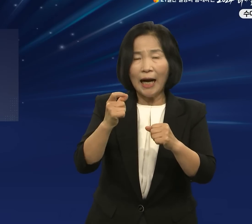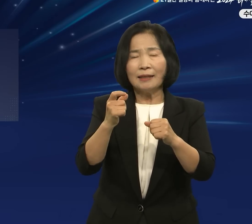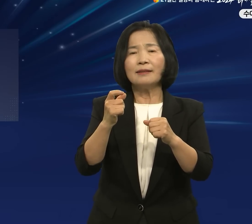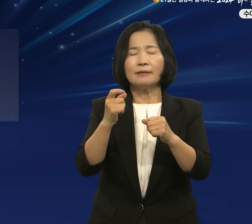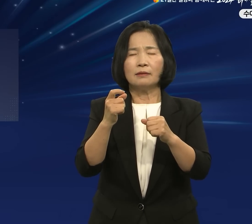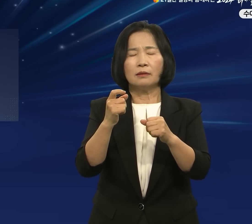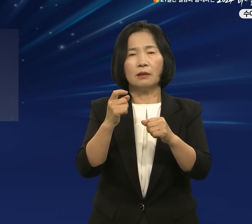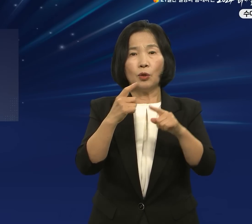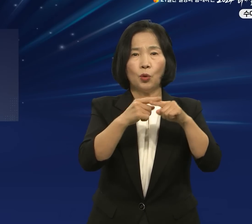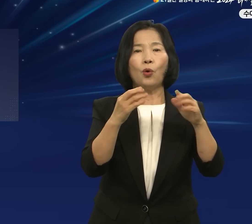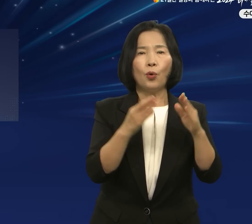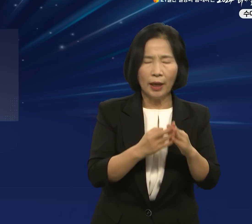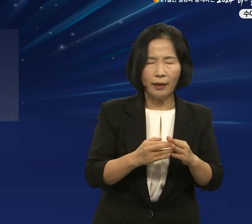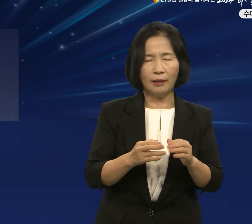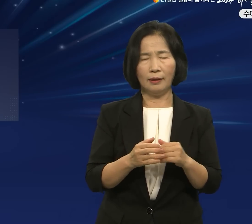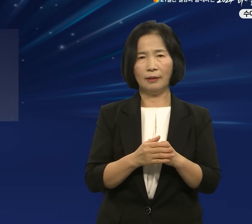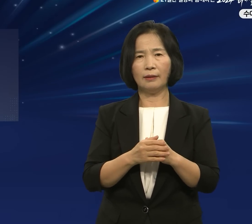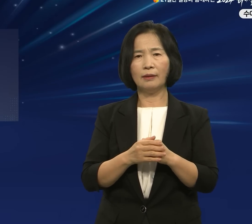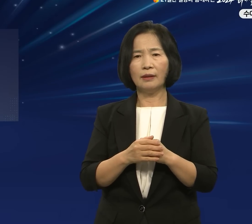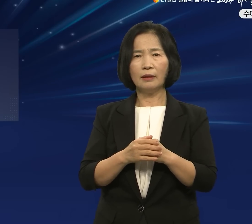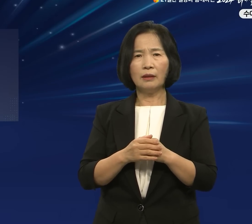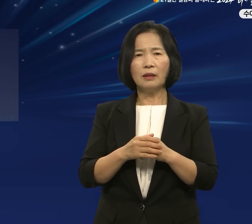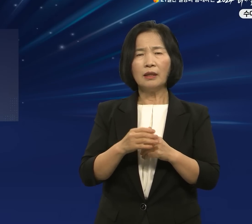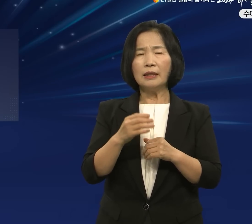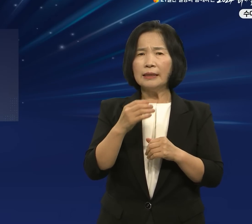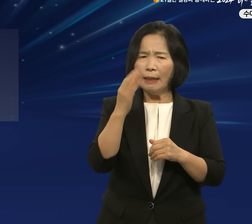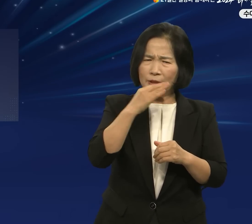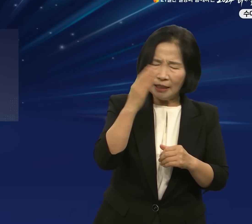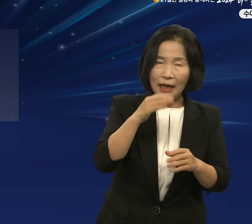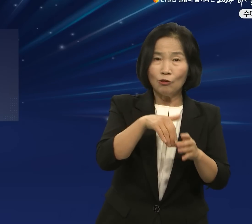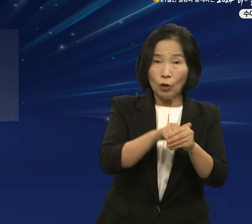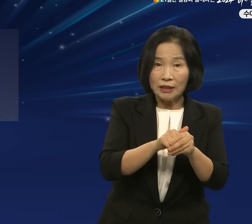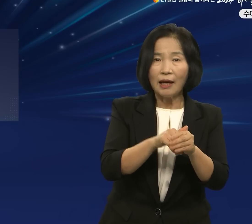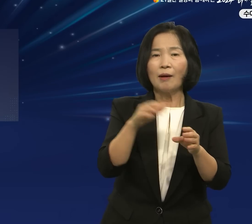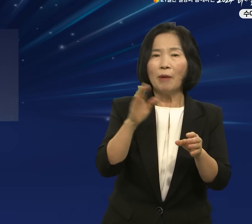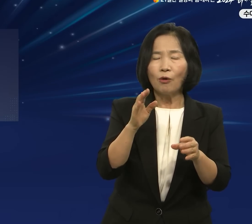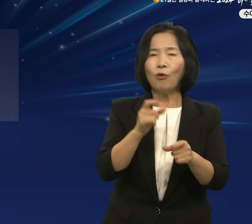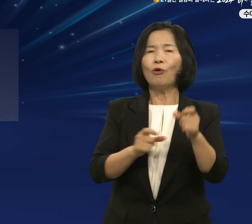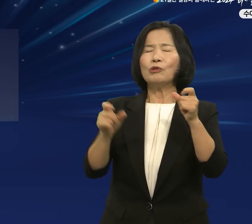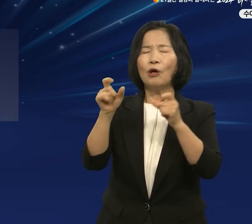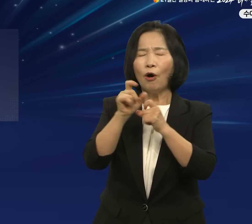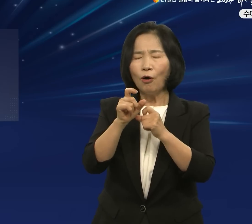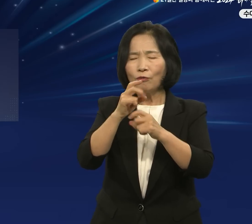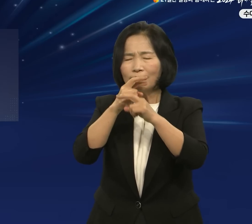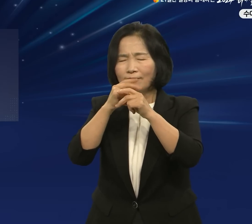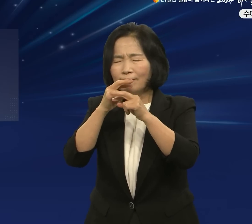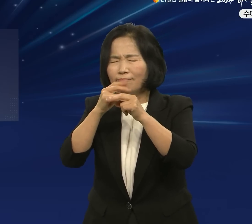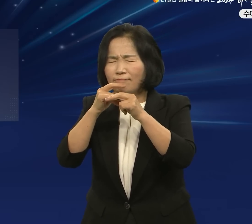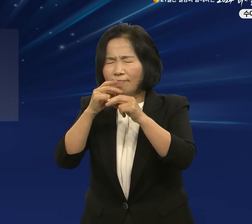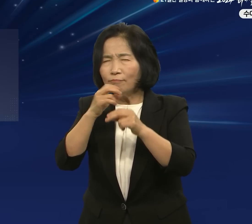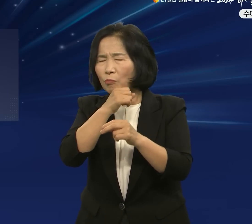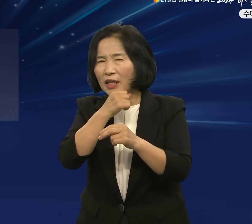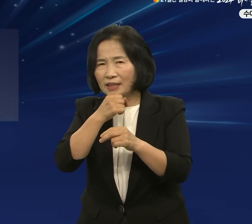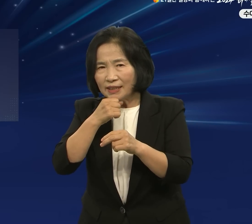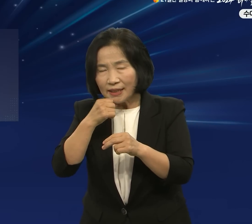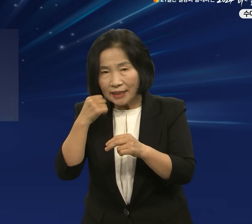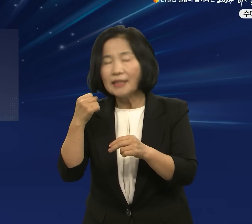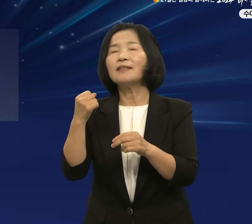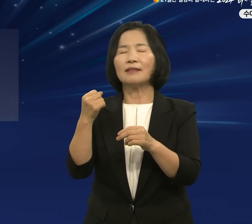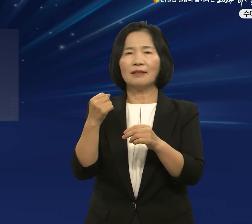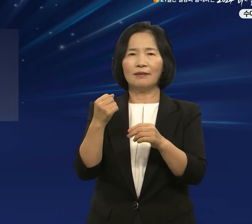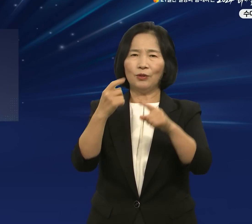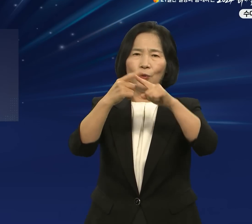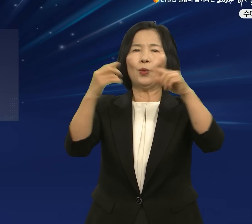아니라 구수한 제2의 인불교회의 성도인 것입니다.